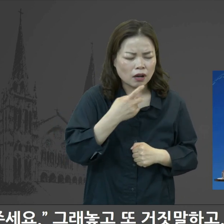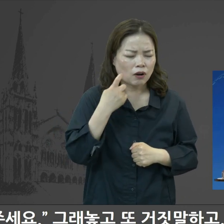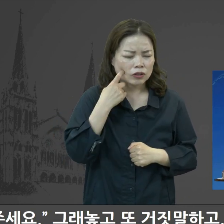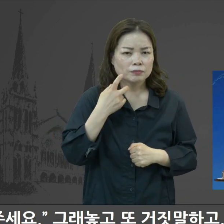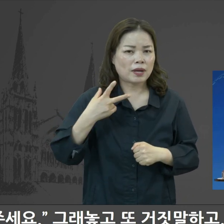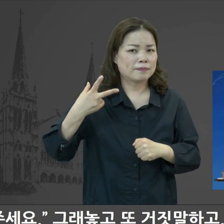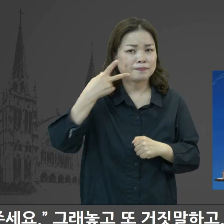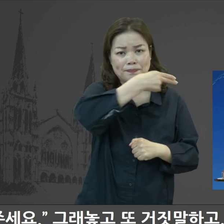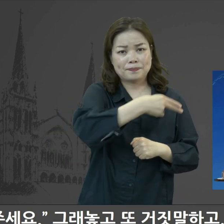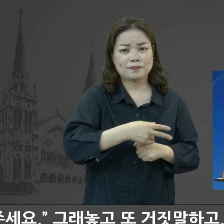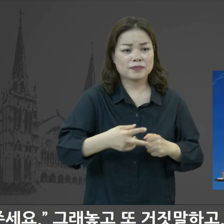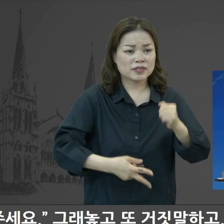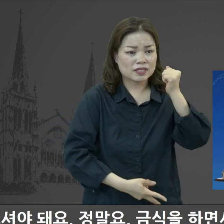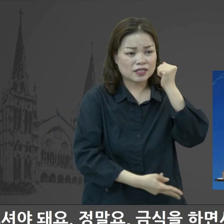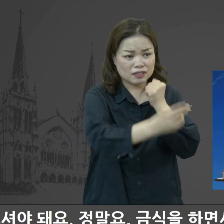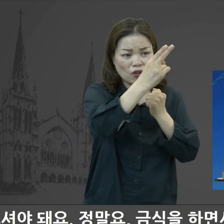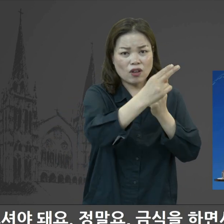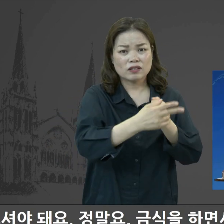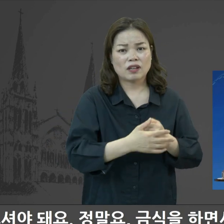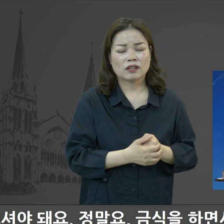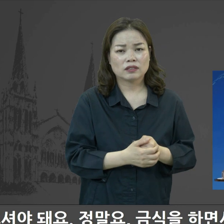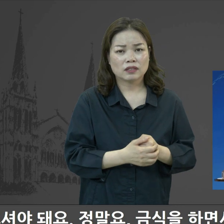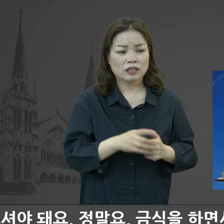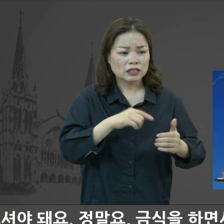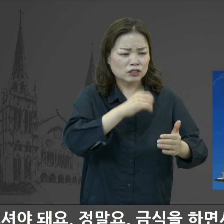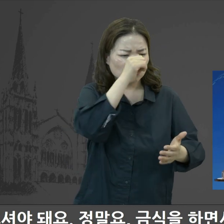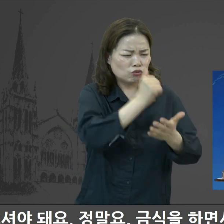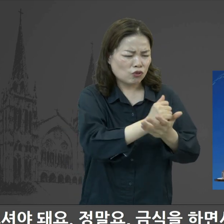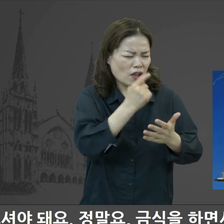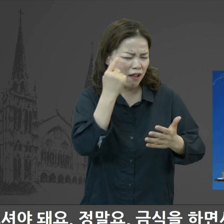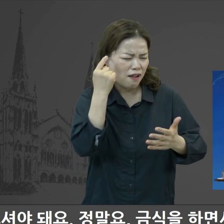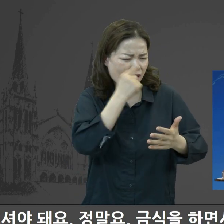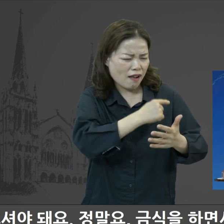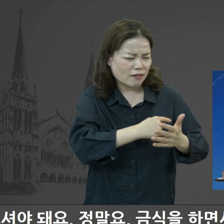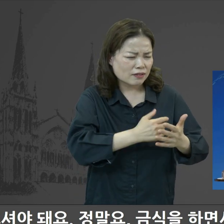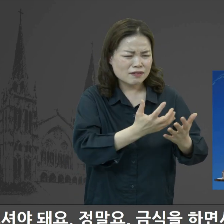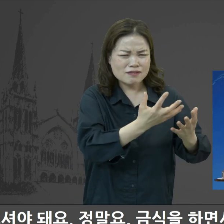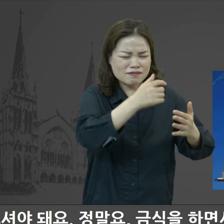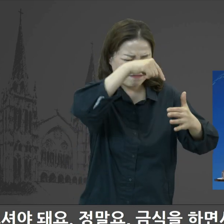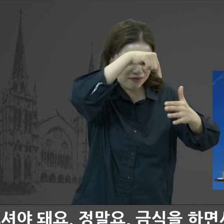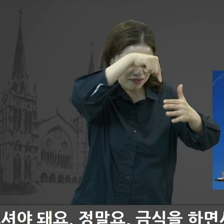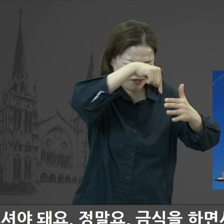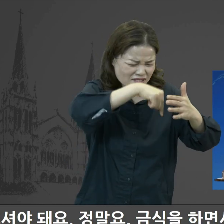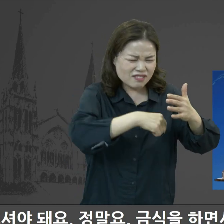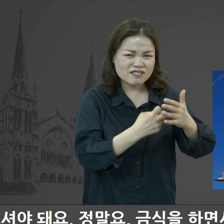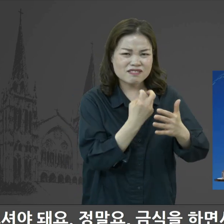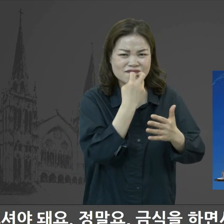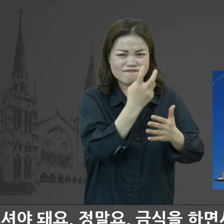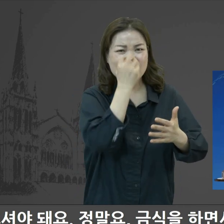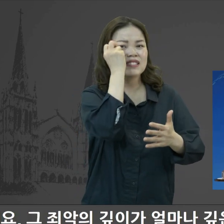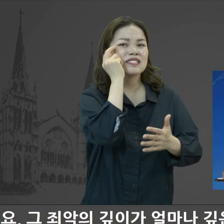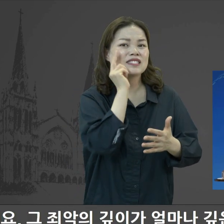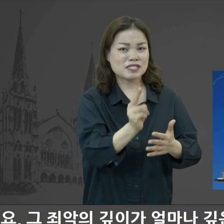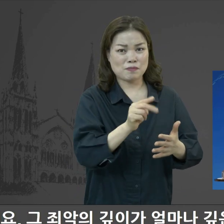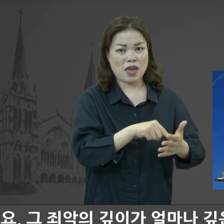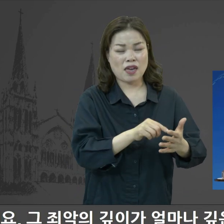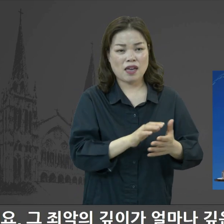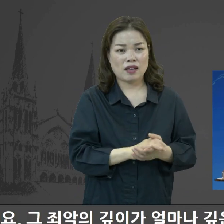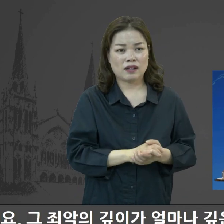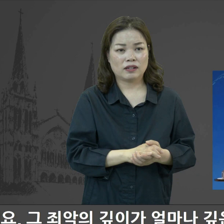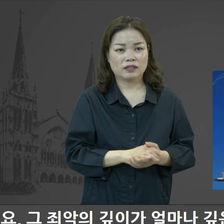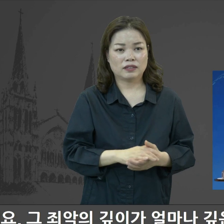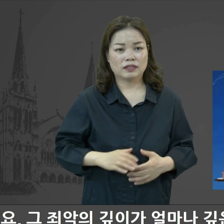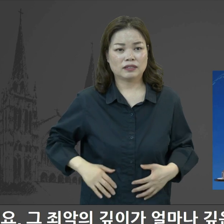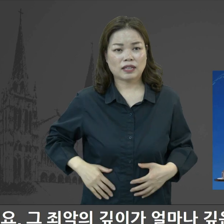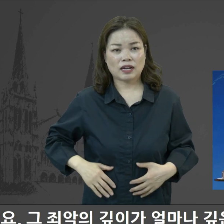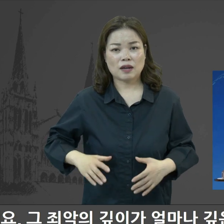돼요. 이 속 안에서요, 그 죄악의 깊이가 얼마나 깊은지 아십니까? 여러분, 사람이요, 요거밖에 안 돼요.